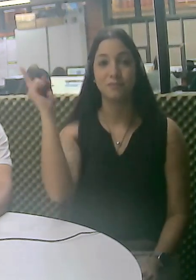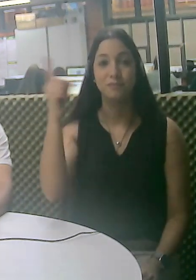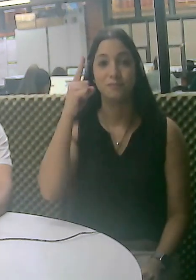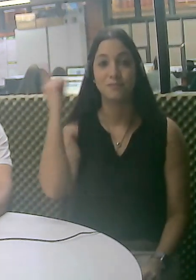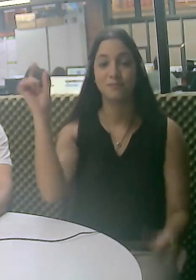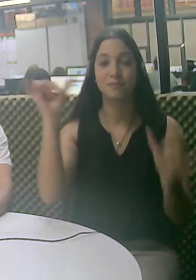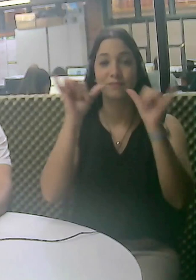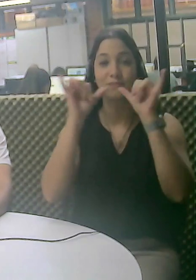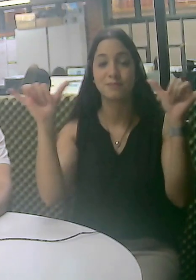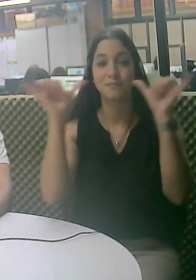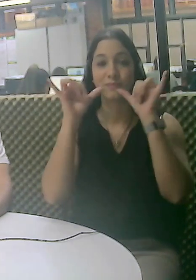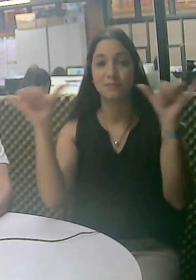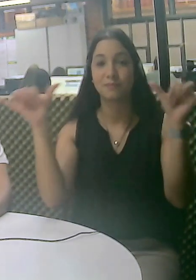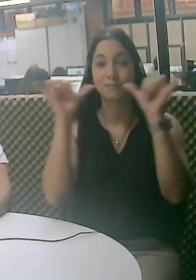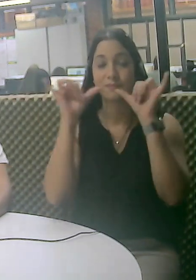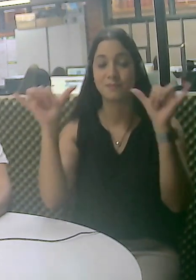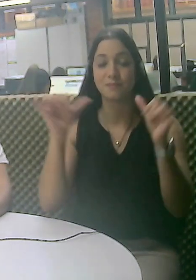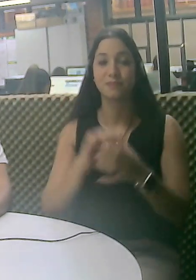Giro de